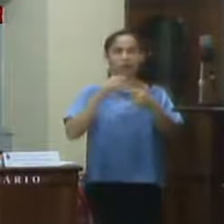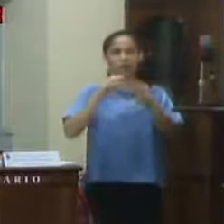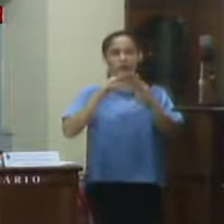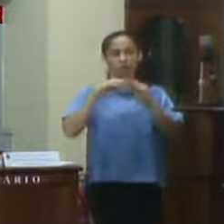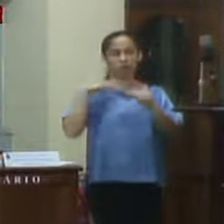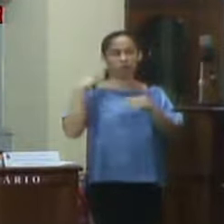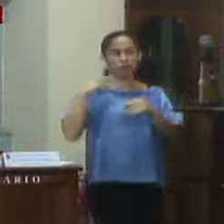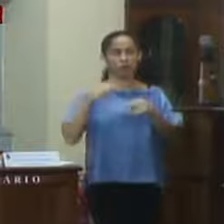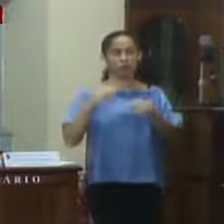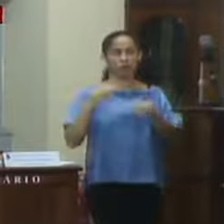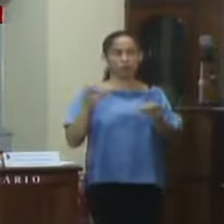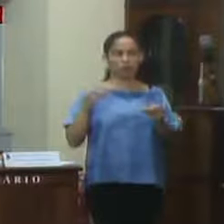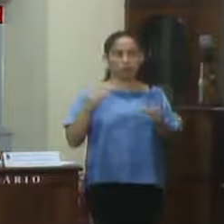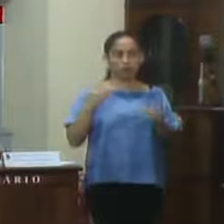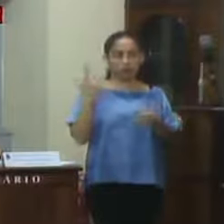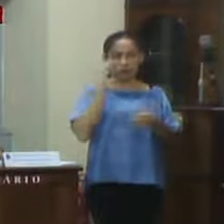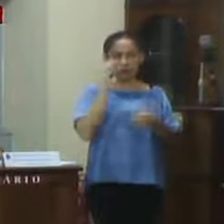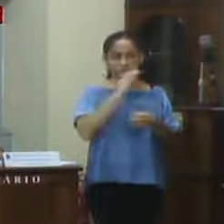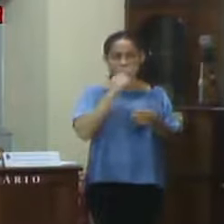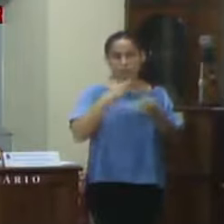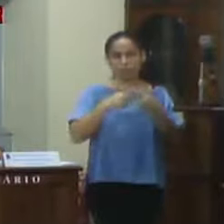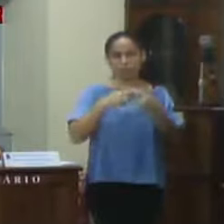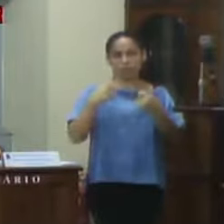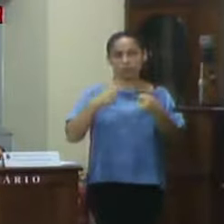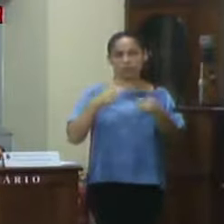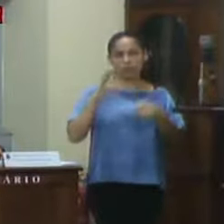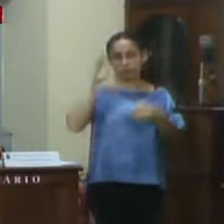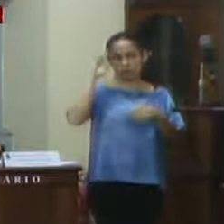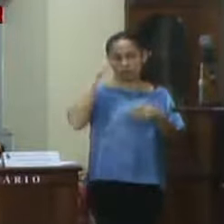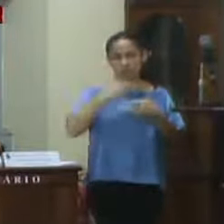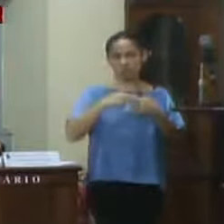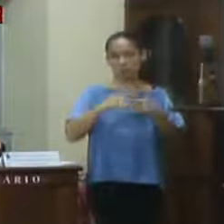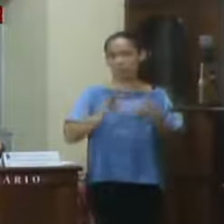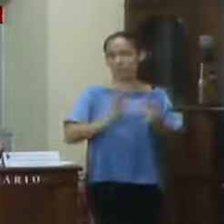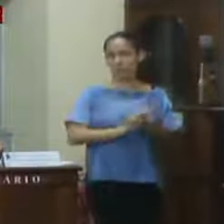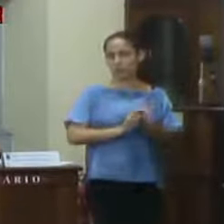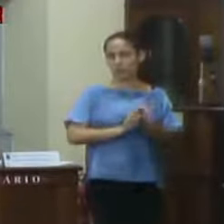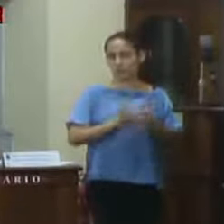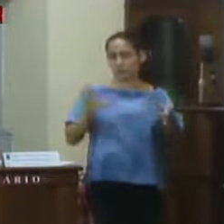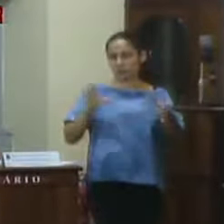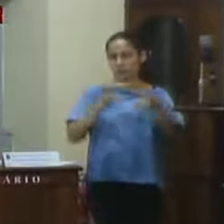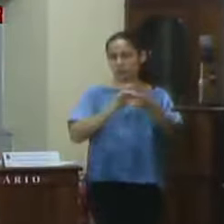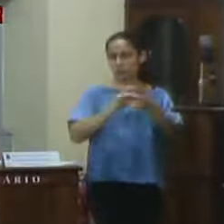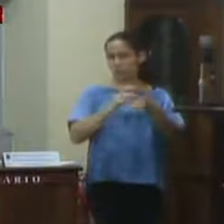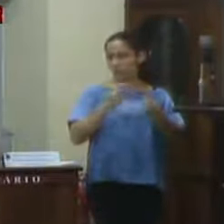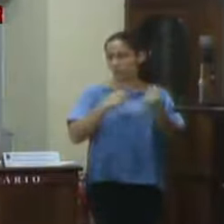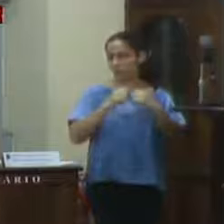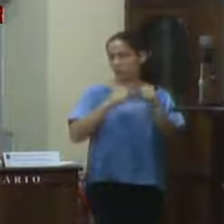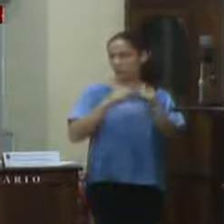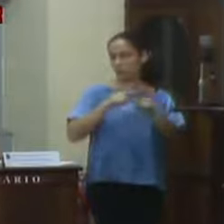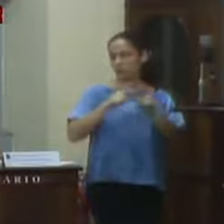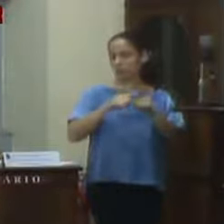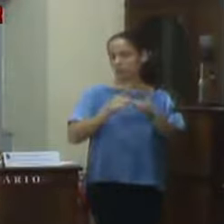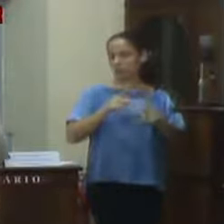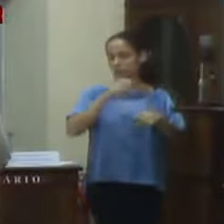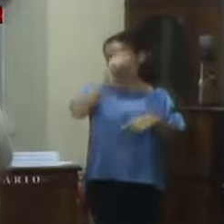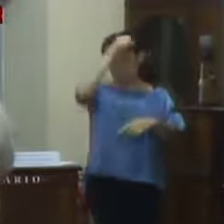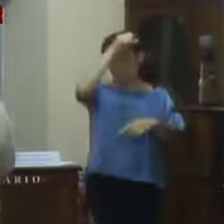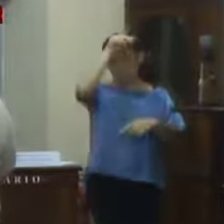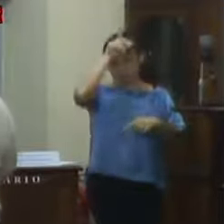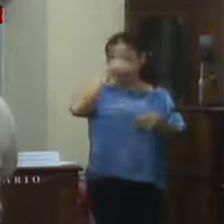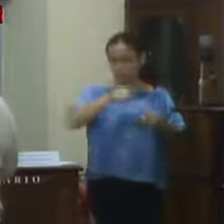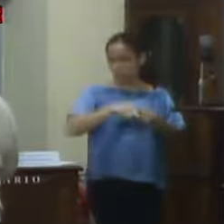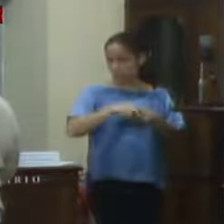com a legalidade e a segurança pública, que são os dois maiores pilares de sustentação de uma administração pública. Ao submeter o projeto à apreciação dessa